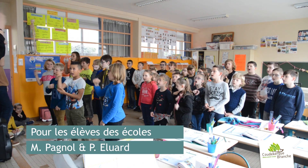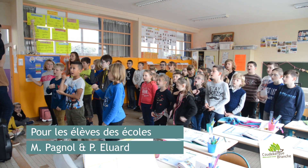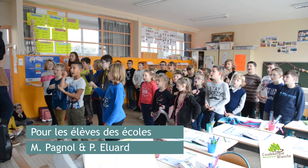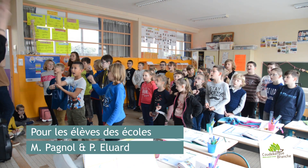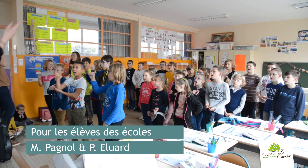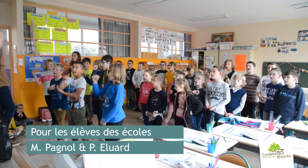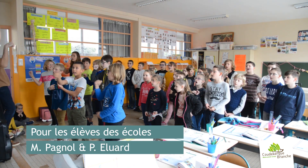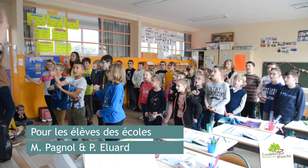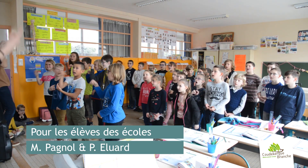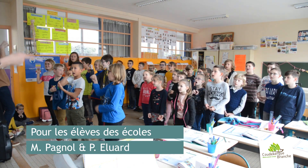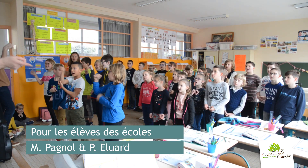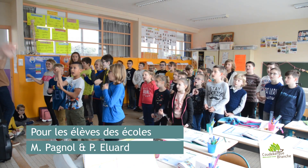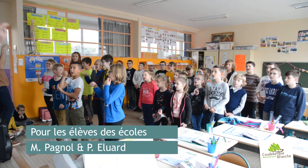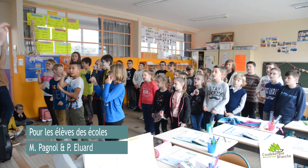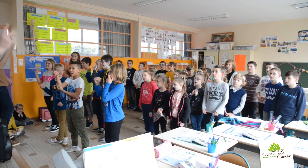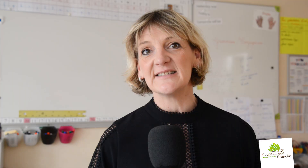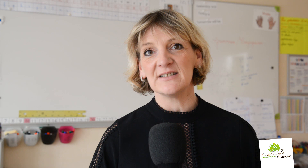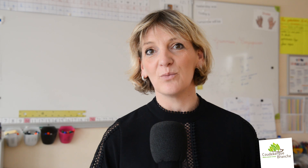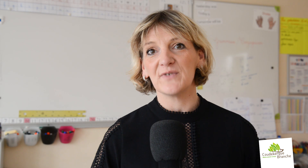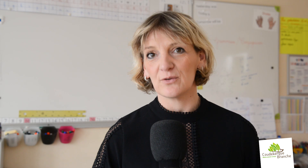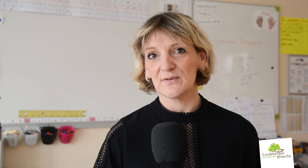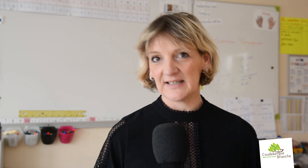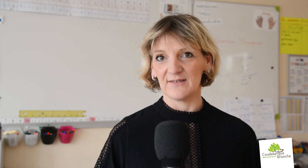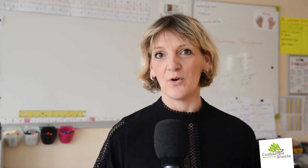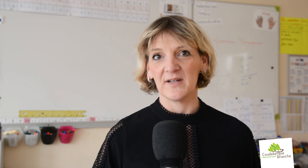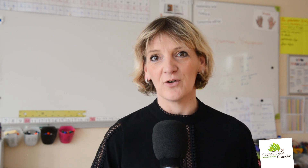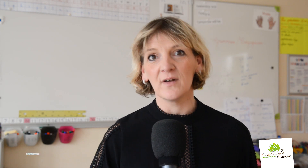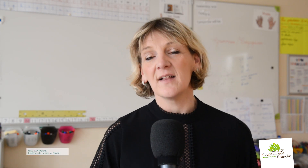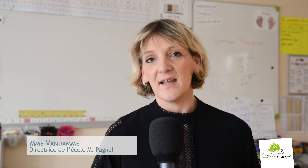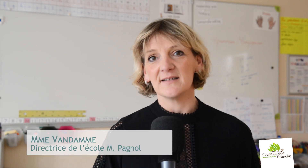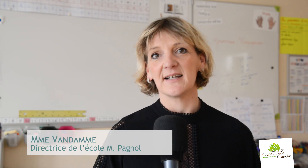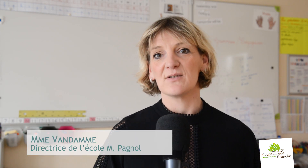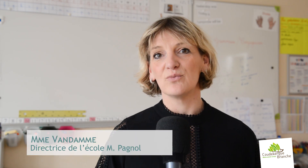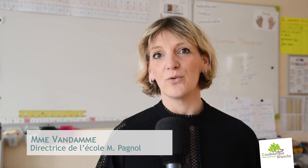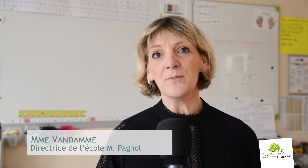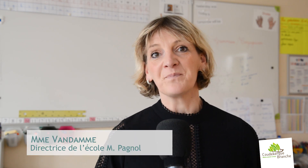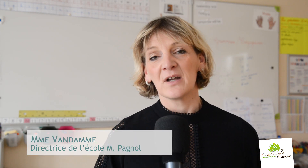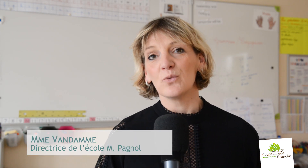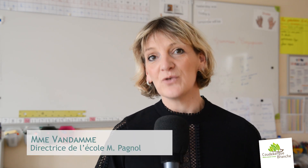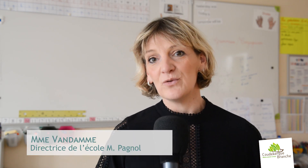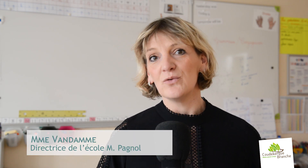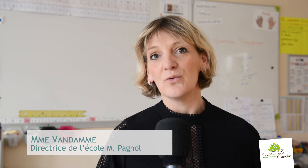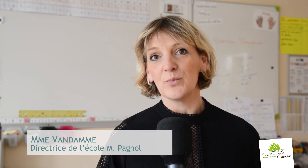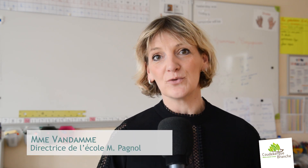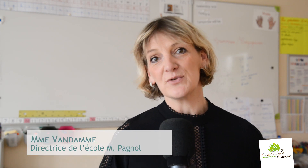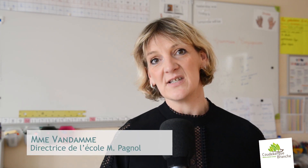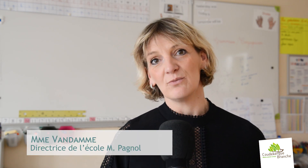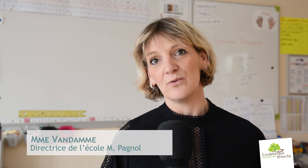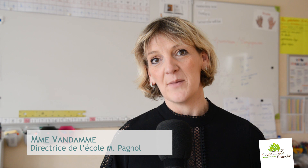trouvait qu'avoir un apport en langue des signes pouvait être très formateur et intéressant pour eux. Donc on a eu une proposition de la